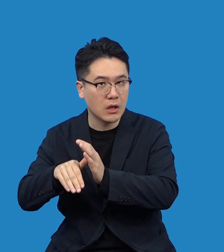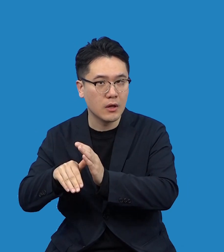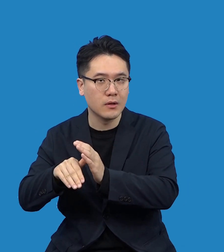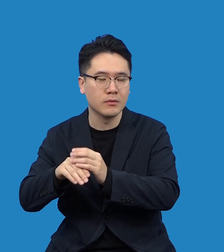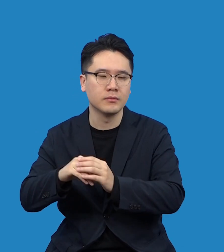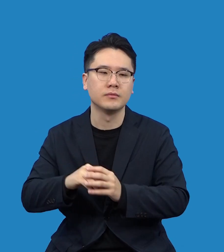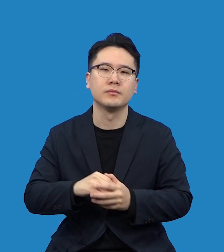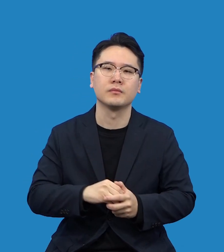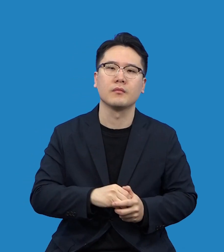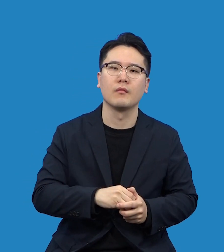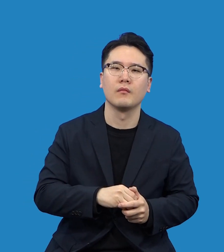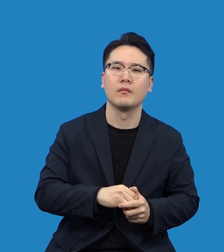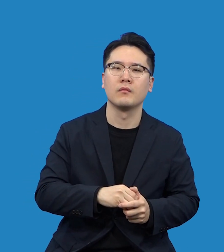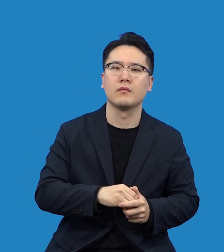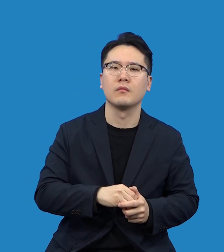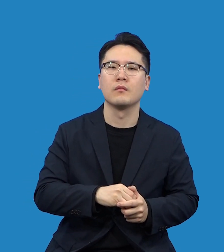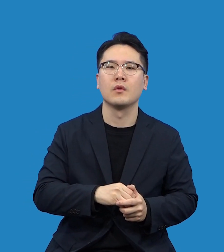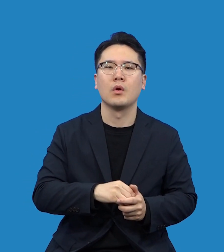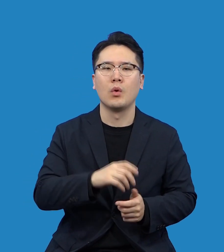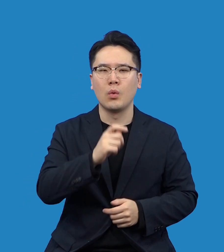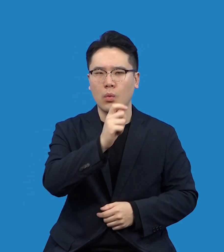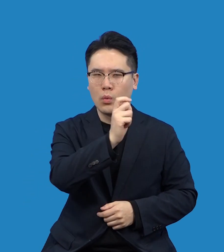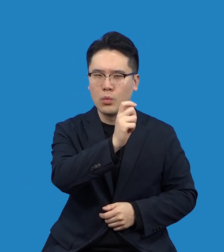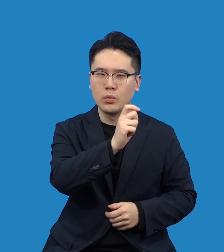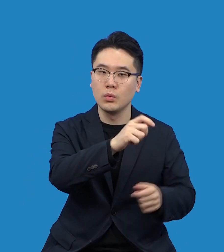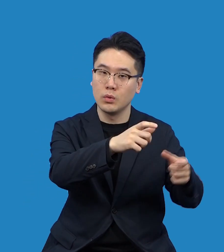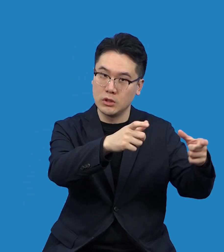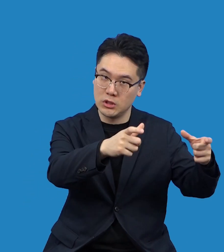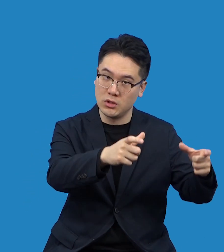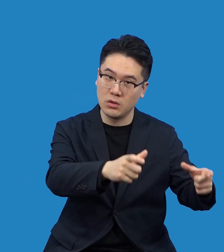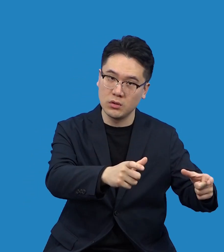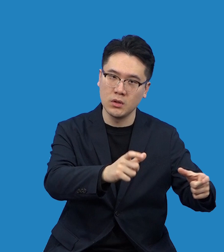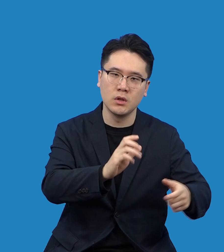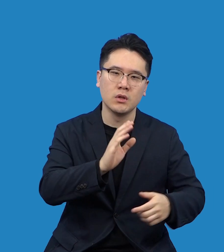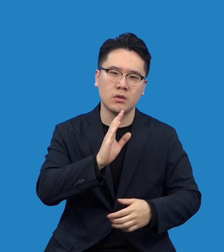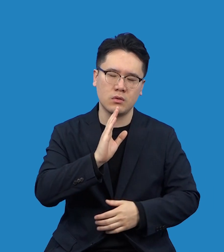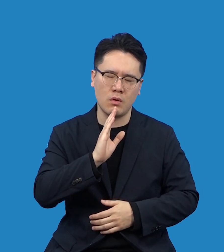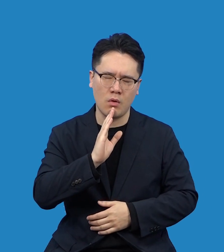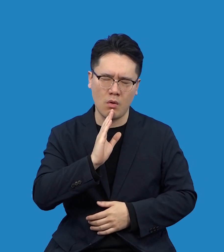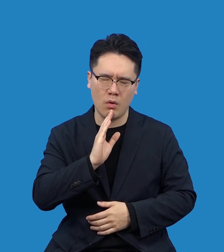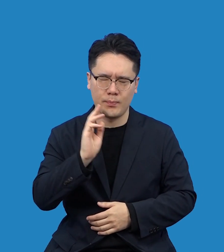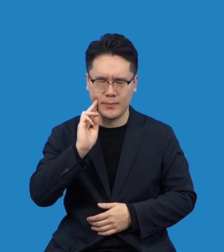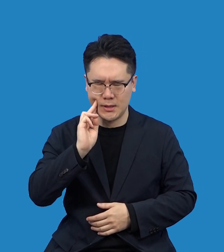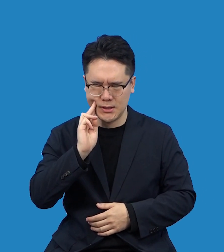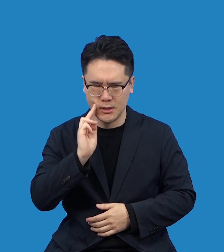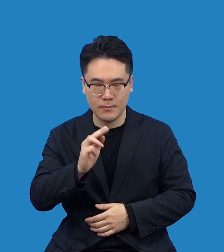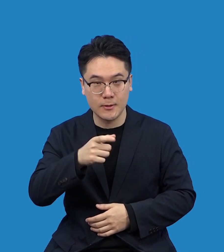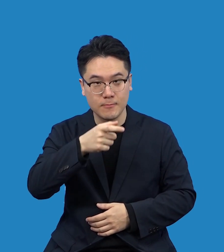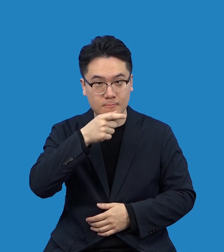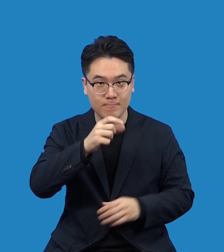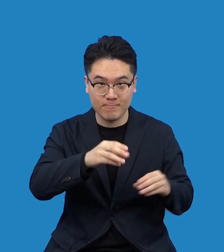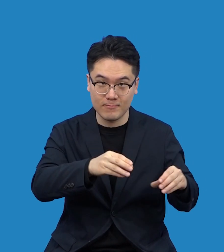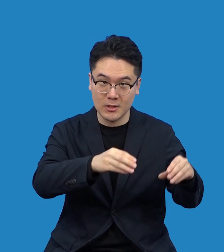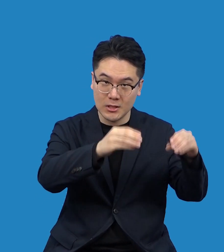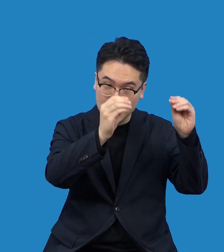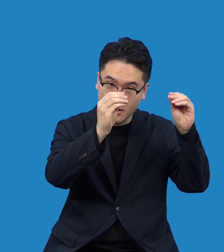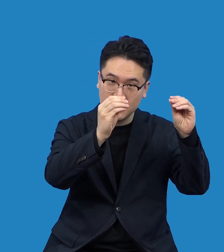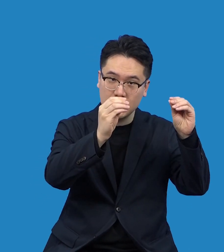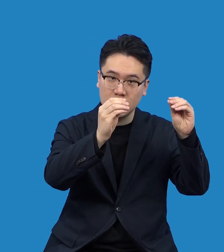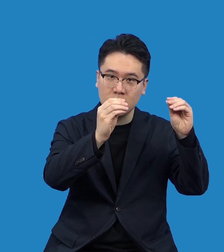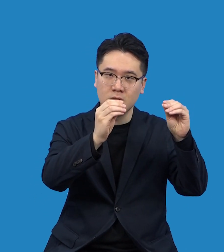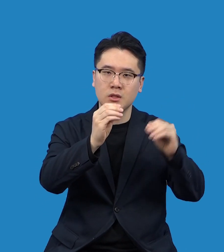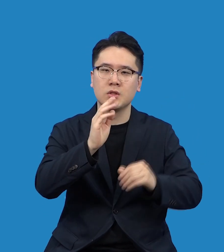그리스 지역과 고린도 지역은 아주 극심한 기근으로